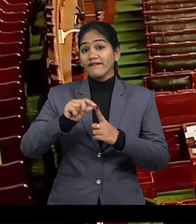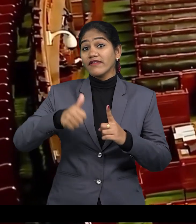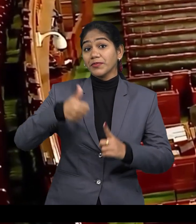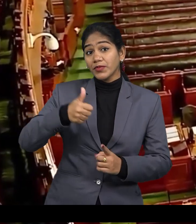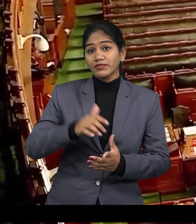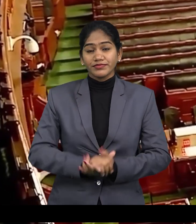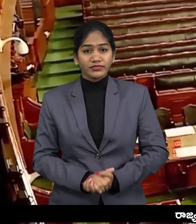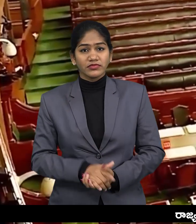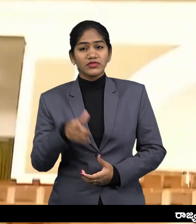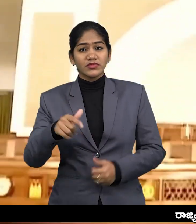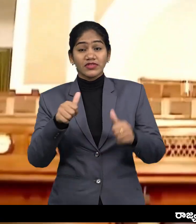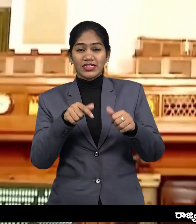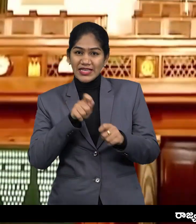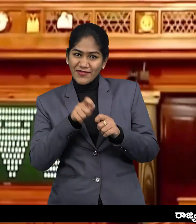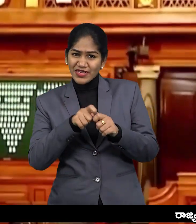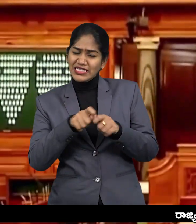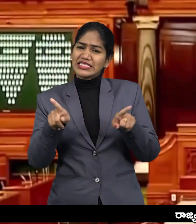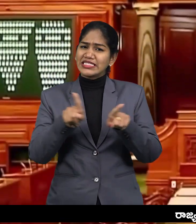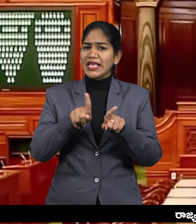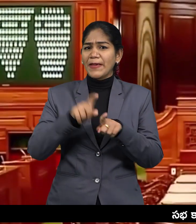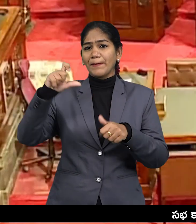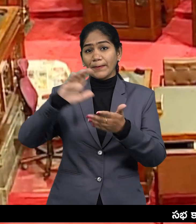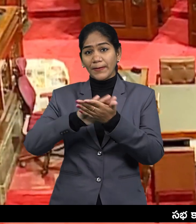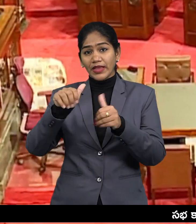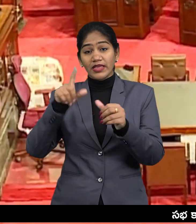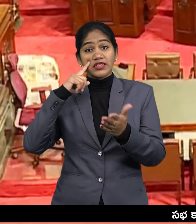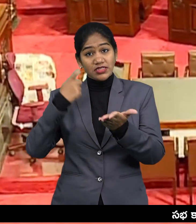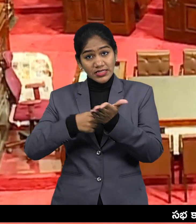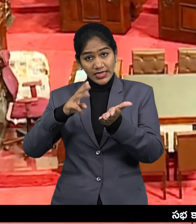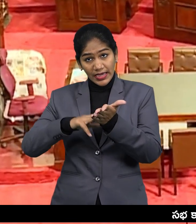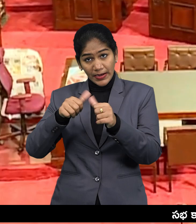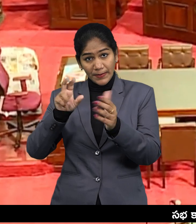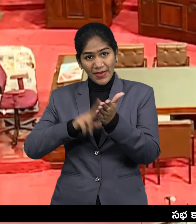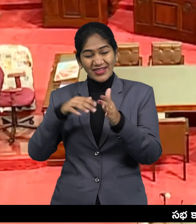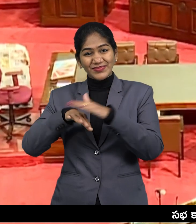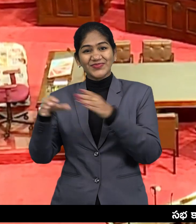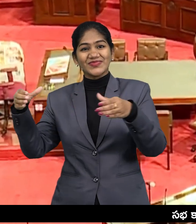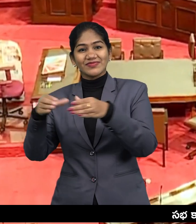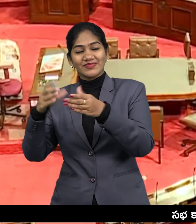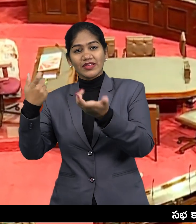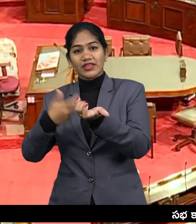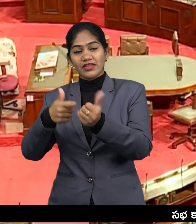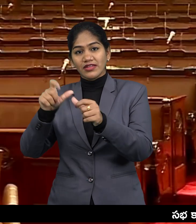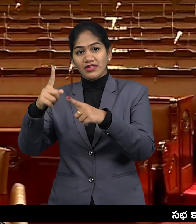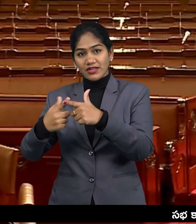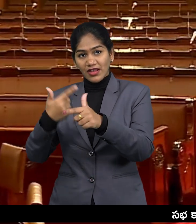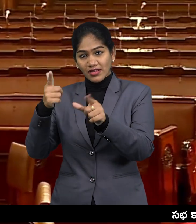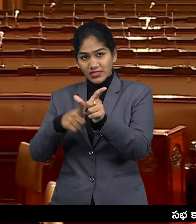ఉపరాష్ట్రపతి రాజ్యసభ చైర్మన్గా వ్యవహరిస్తారు. సభ కార్యకలాపాలను పర్యవేక్షిస్తారు.